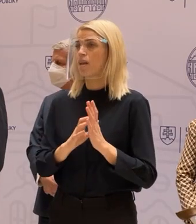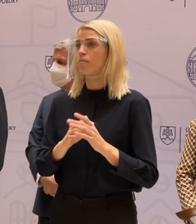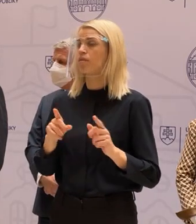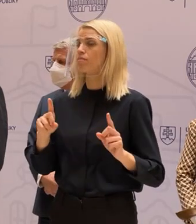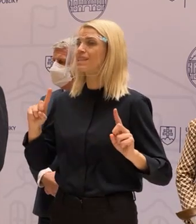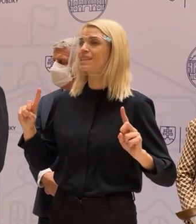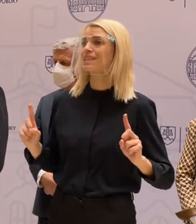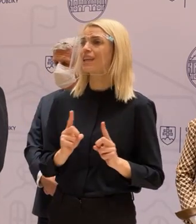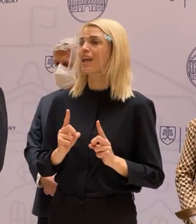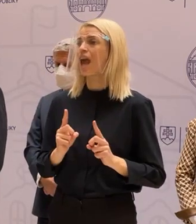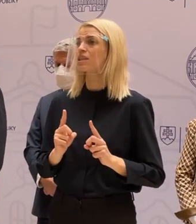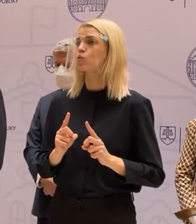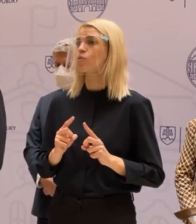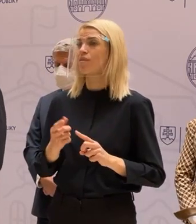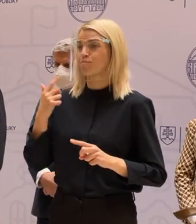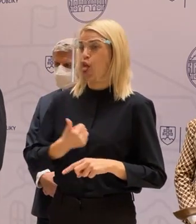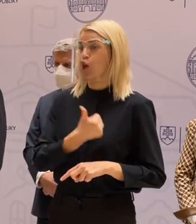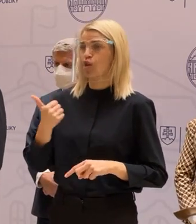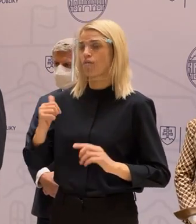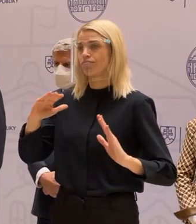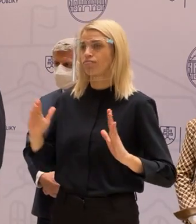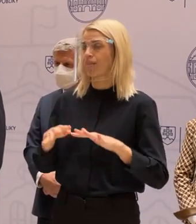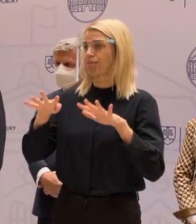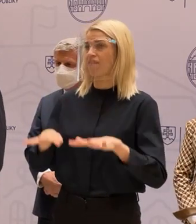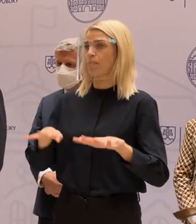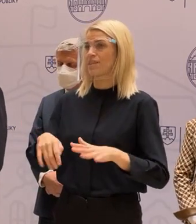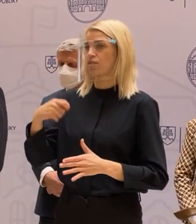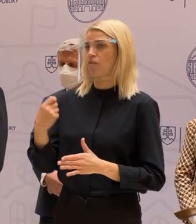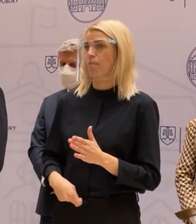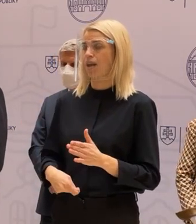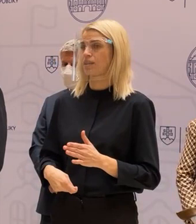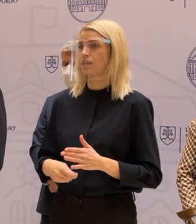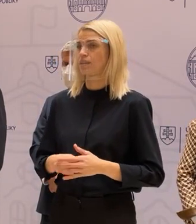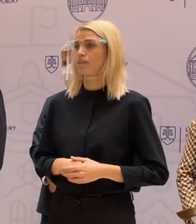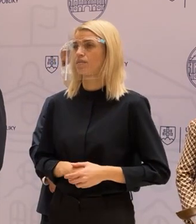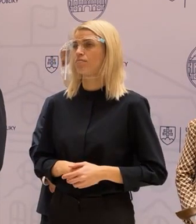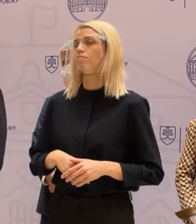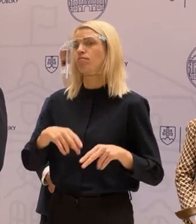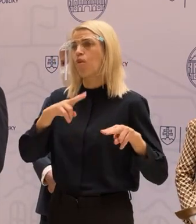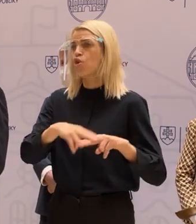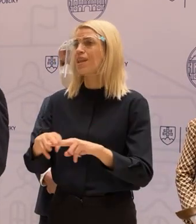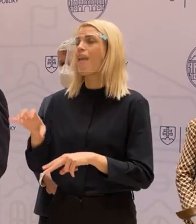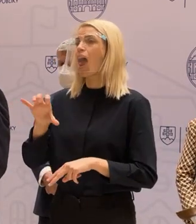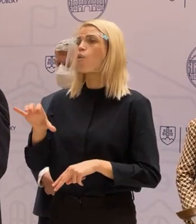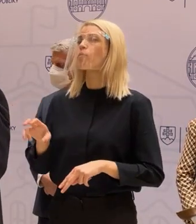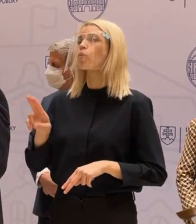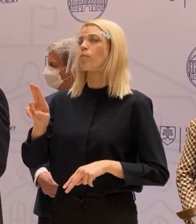skracuje na 9 mesiacov, podobne ako vo zvyšku európskych